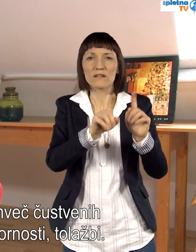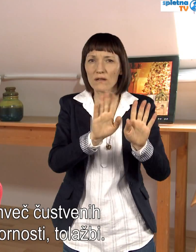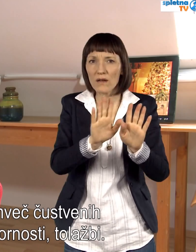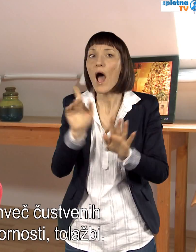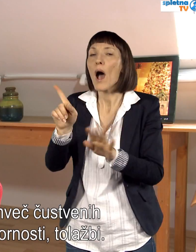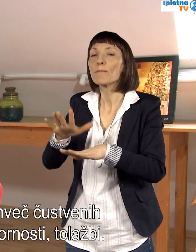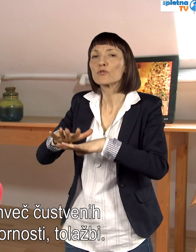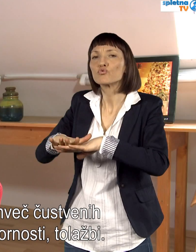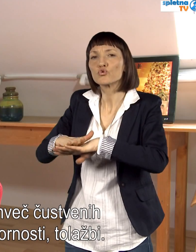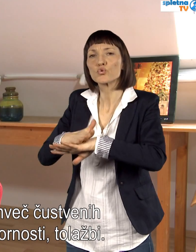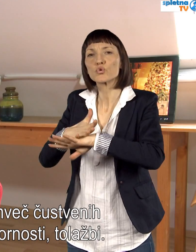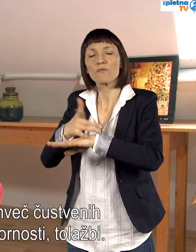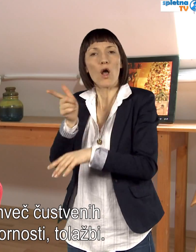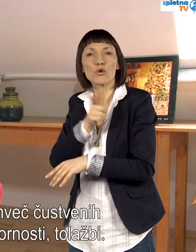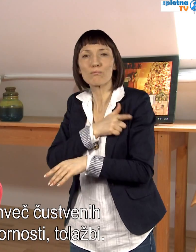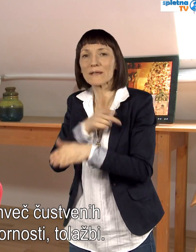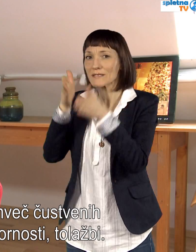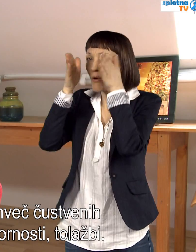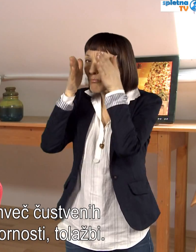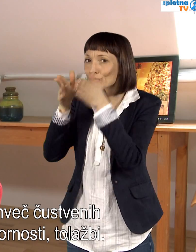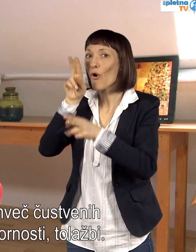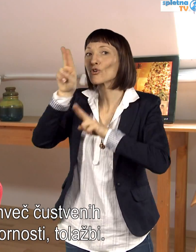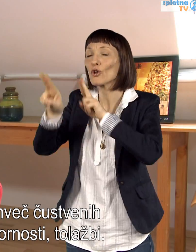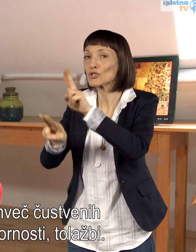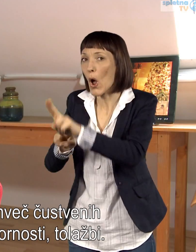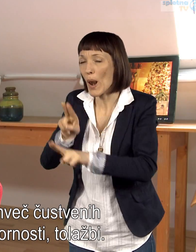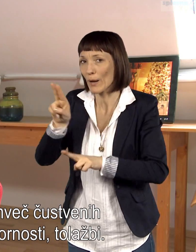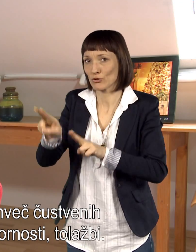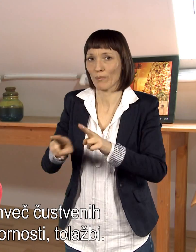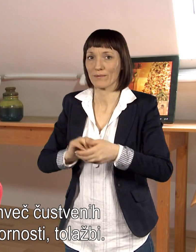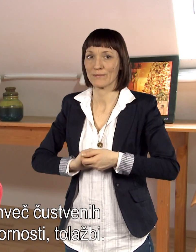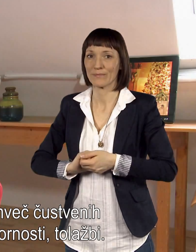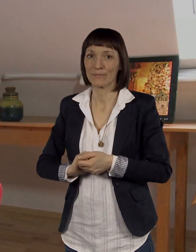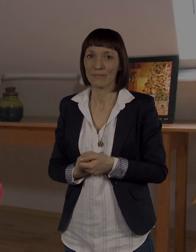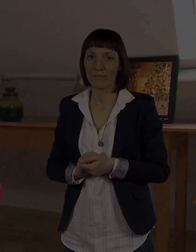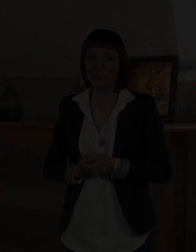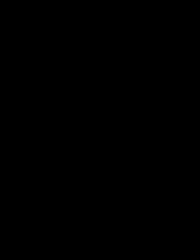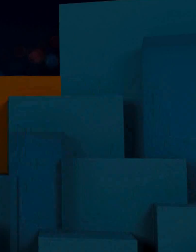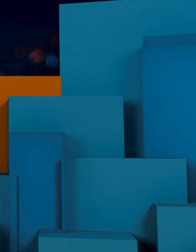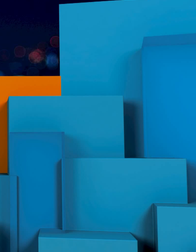čustvenih potreb po ljubezni, pozornosti, tolažbi,